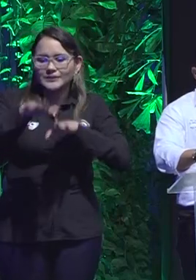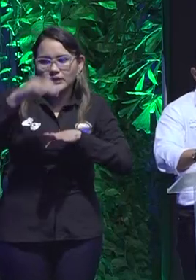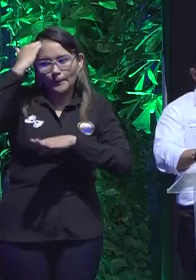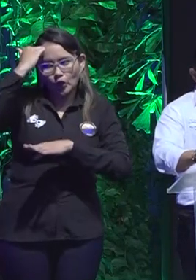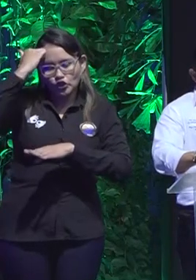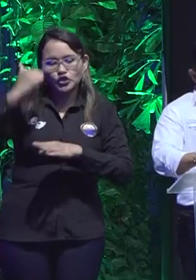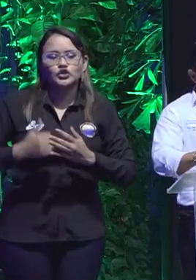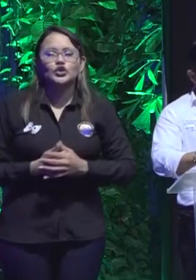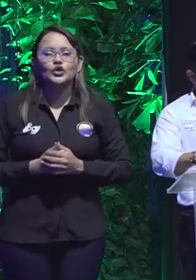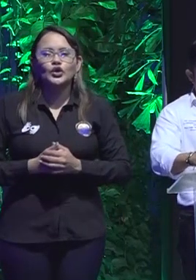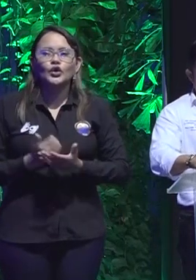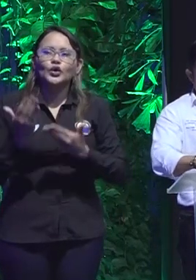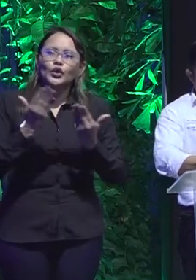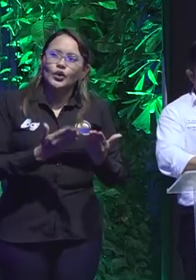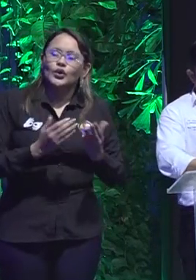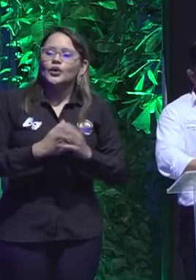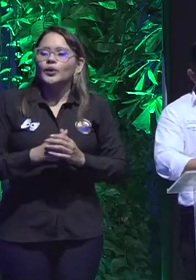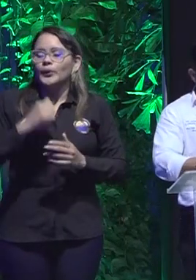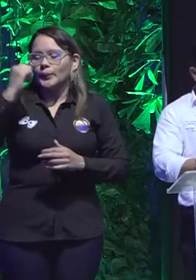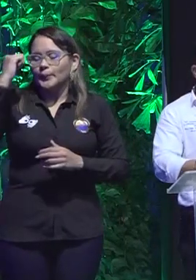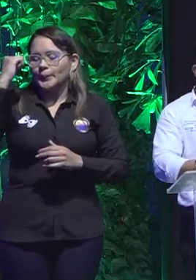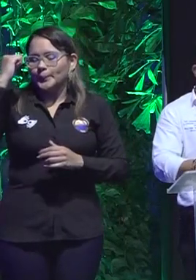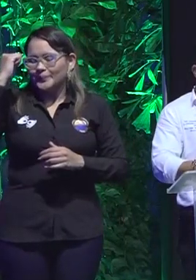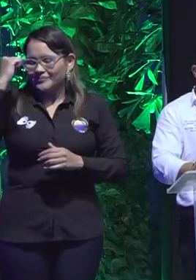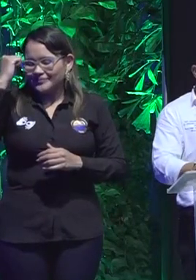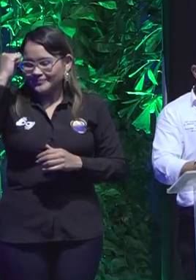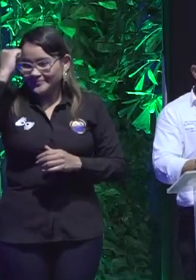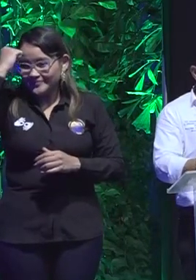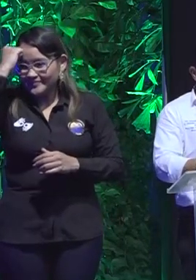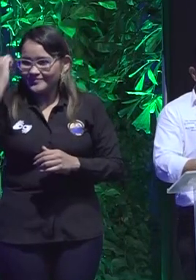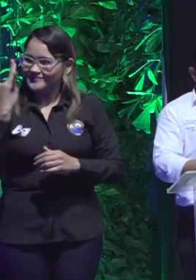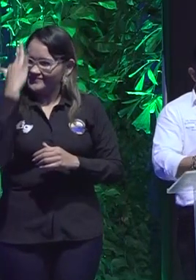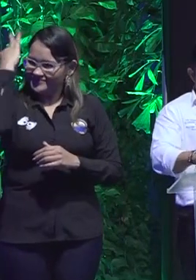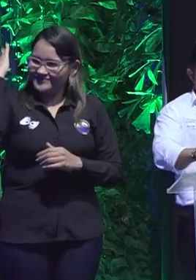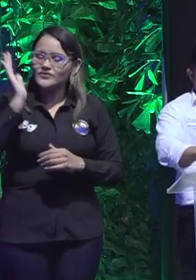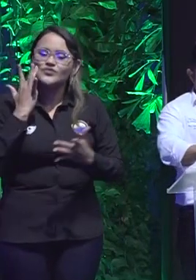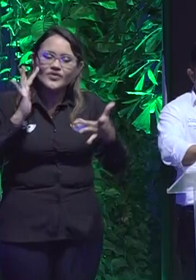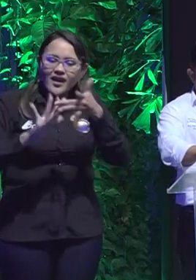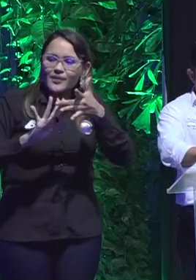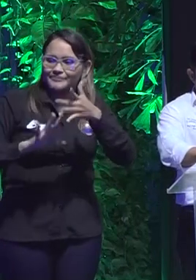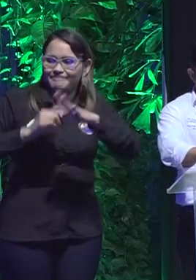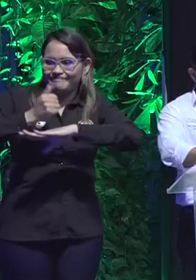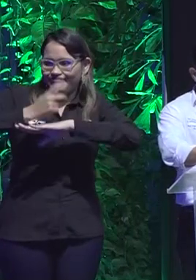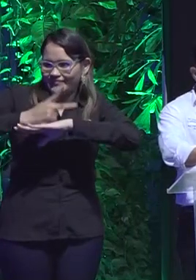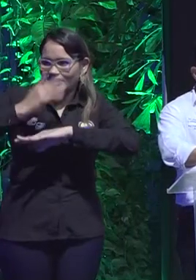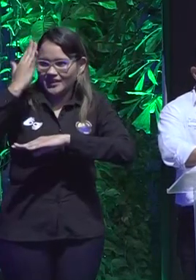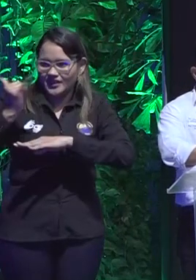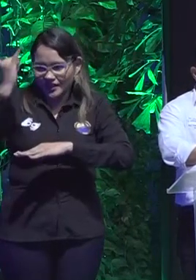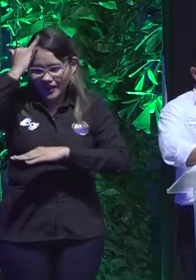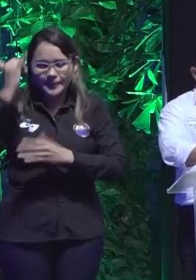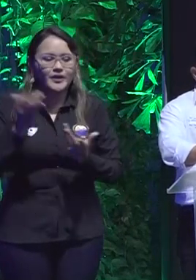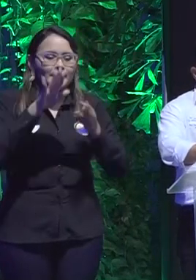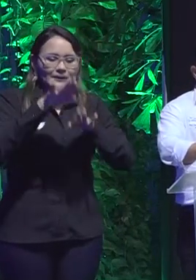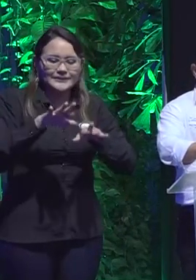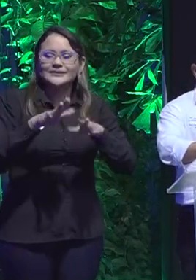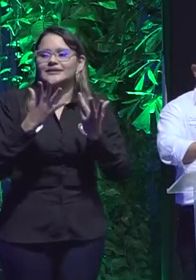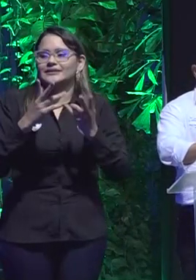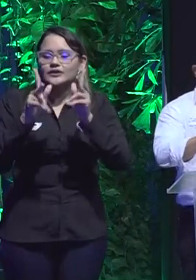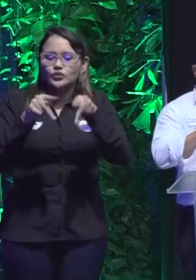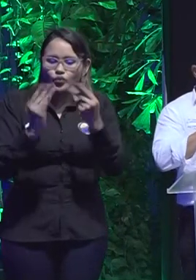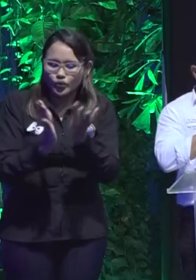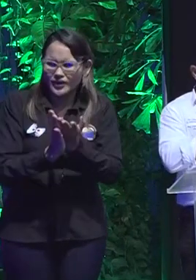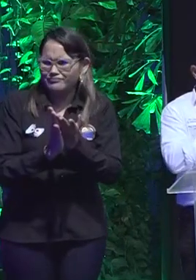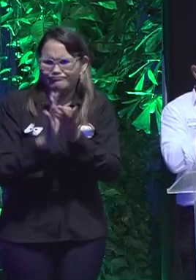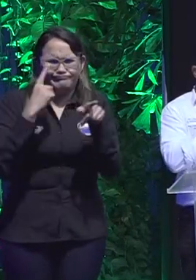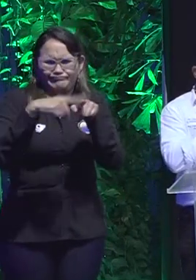profesores, al profesor Oscar García, representante de autoridades académicas, a la representante estudiantil,